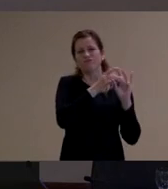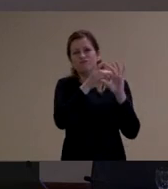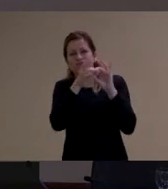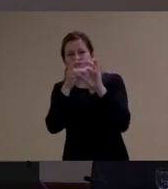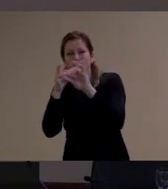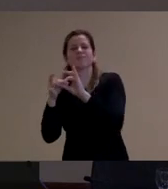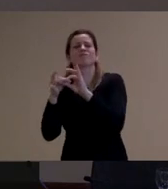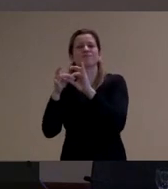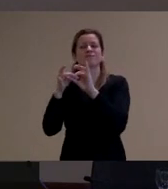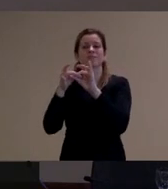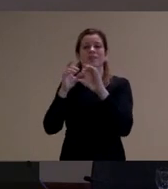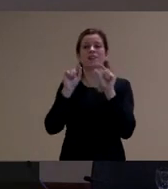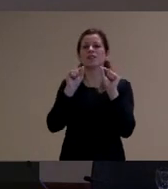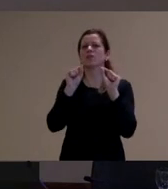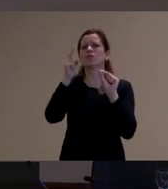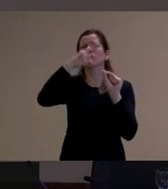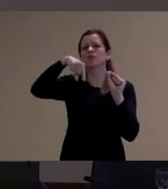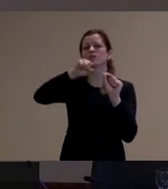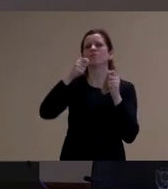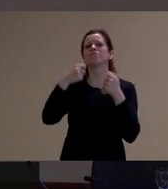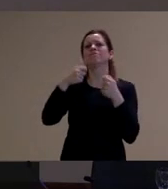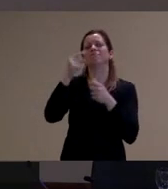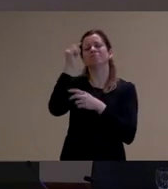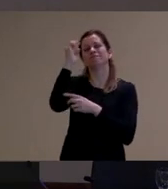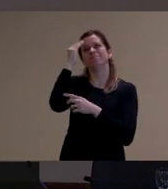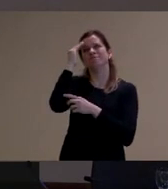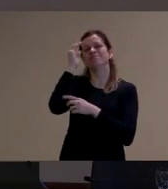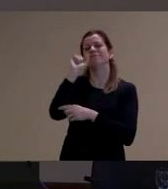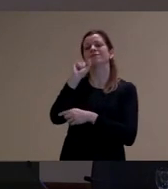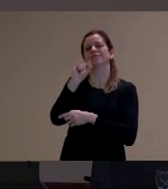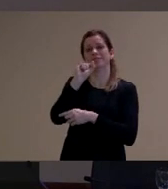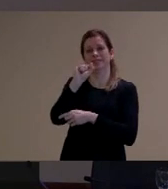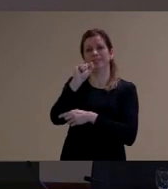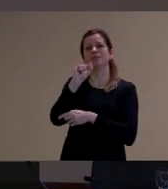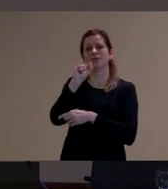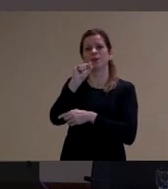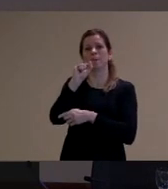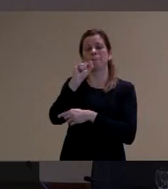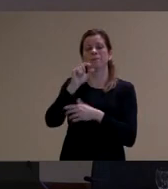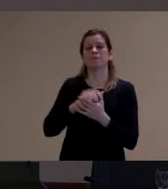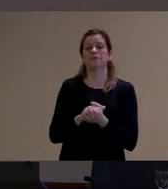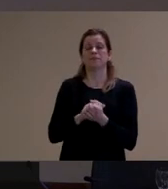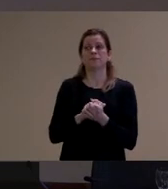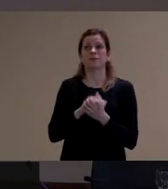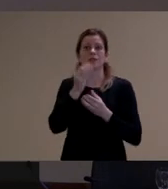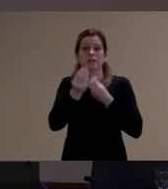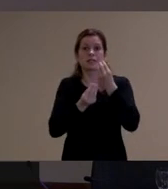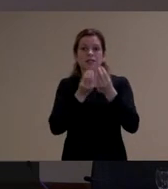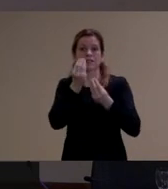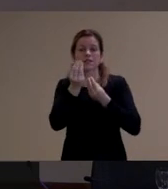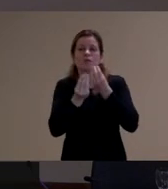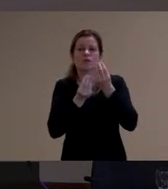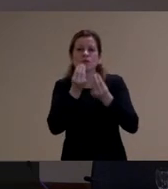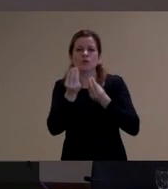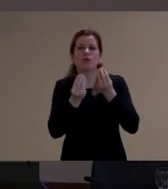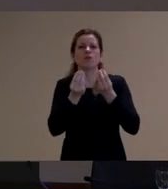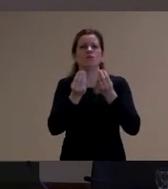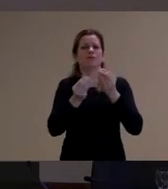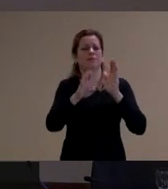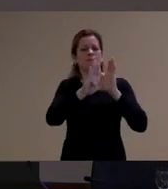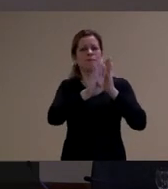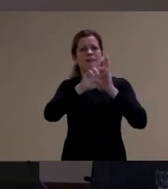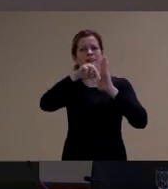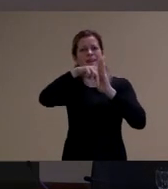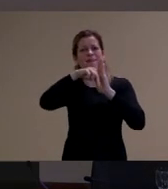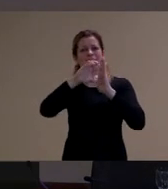num dos primeiros seminários realizados para pensar como se daria a sua implementação da bncc